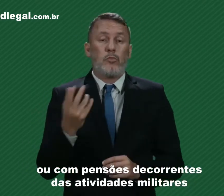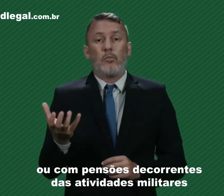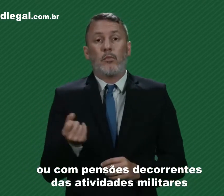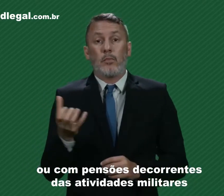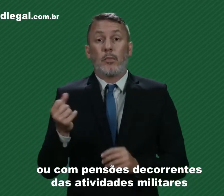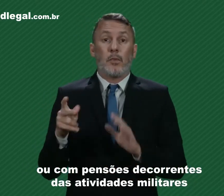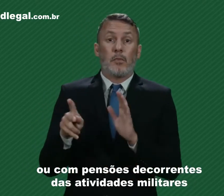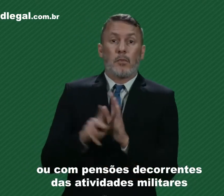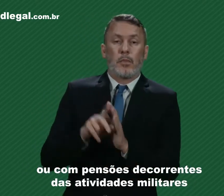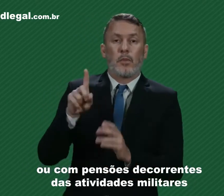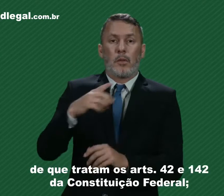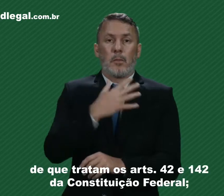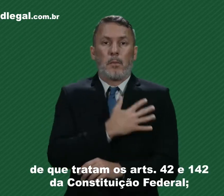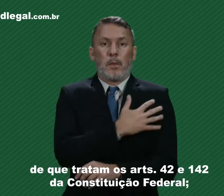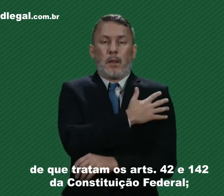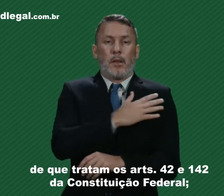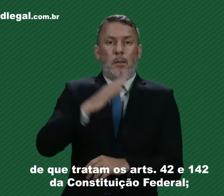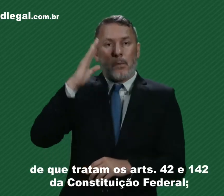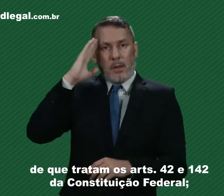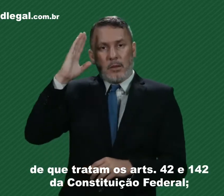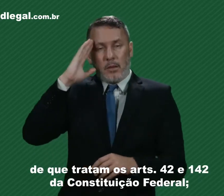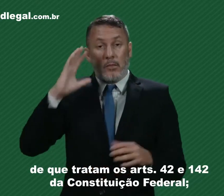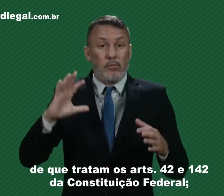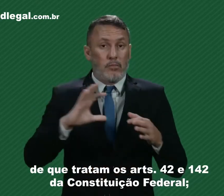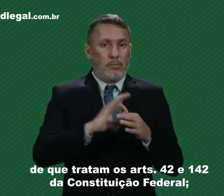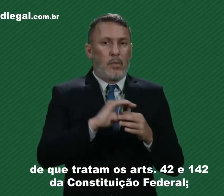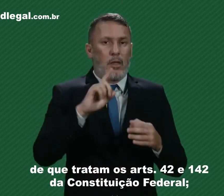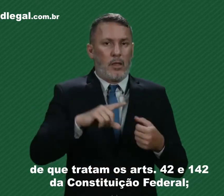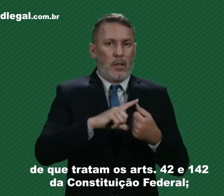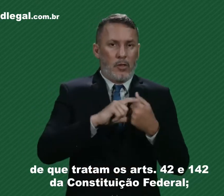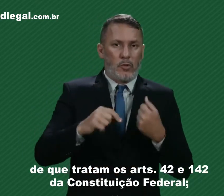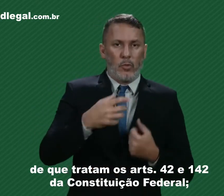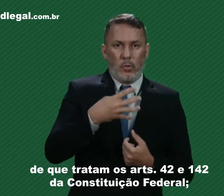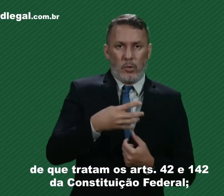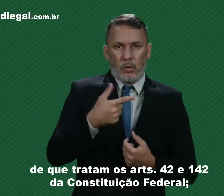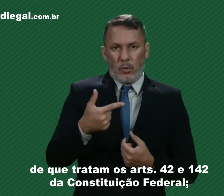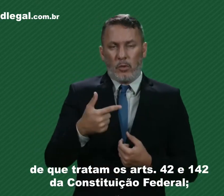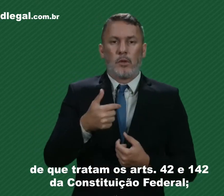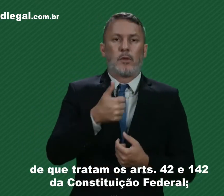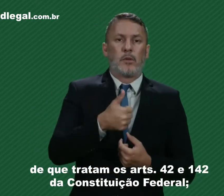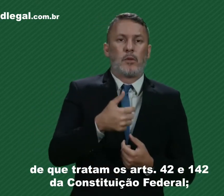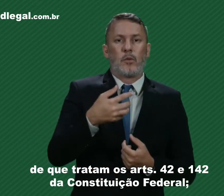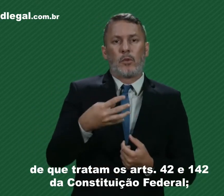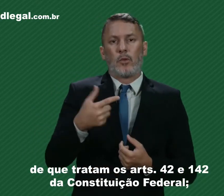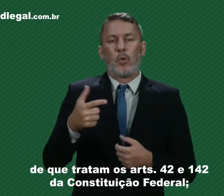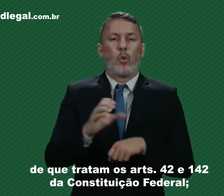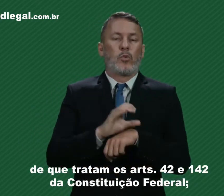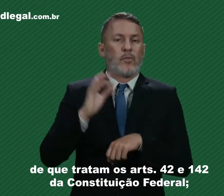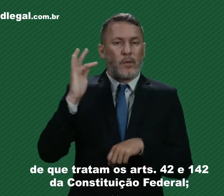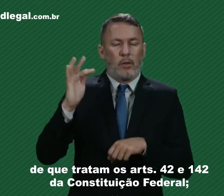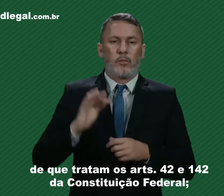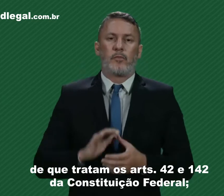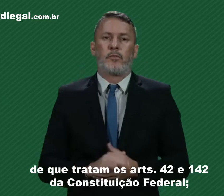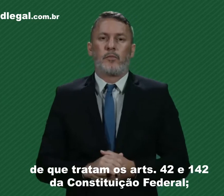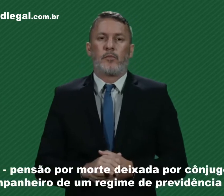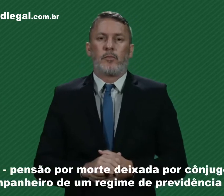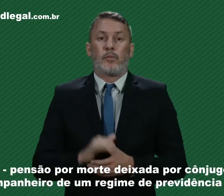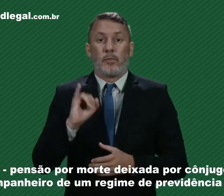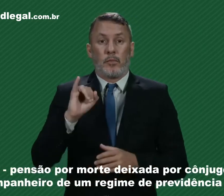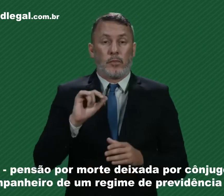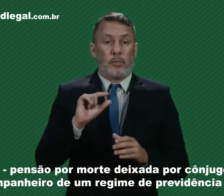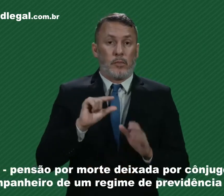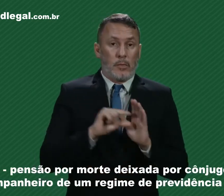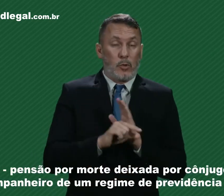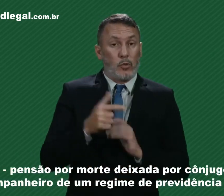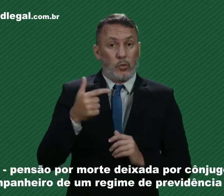das atividades militares de que tratam os artigos 42 e 142 da Constituição Federal.